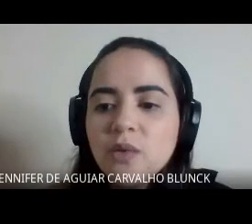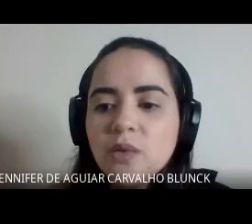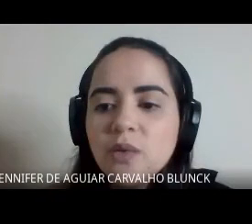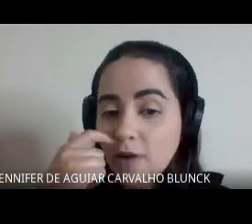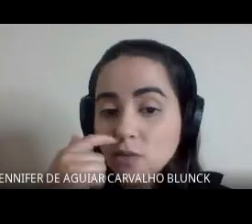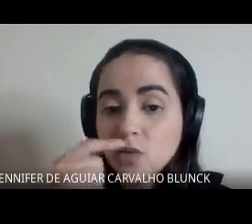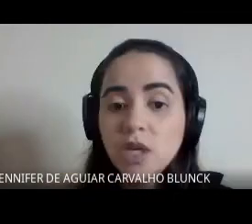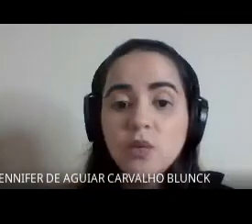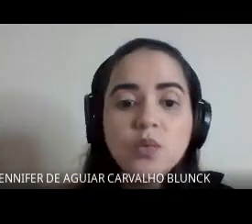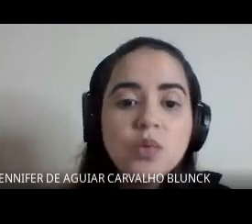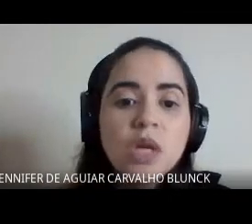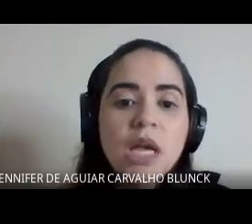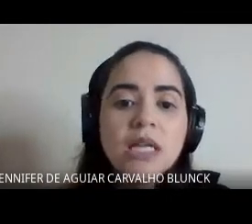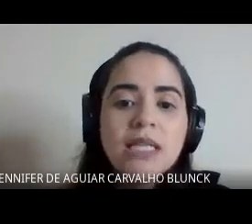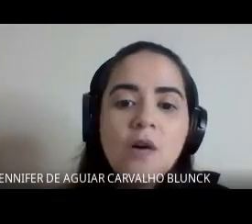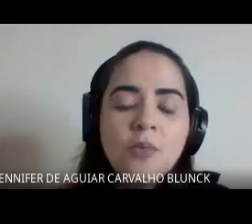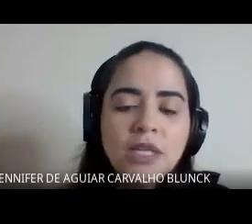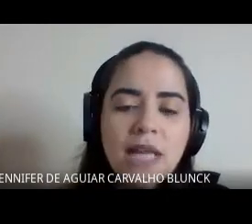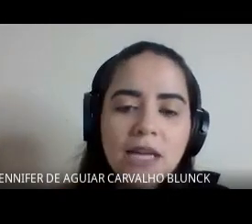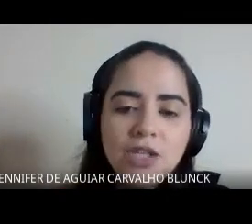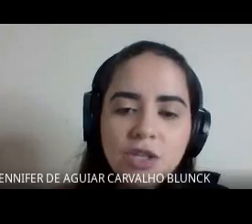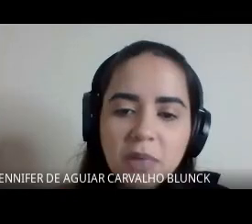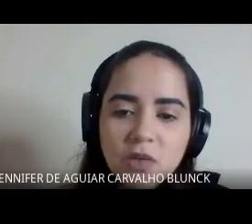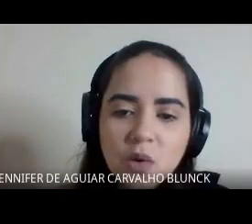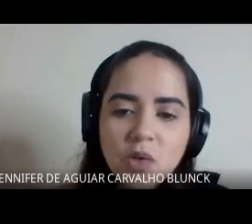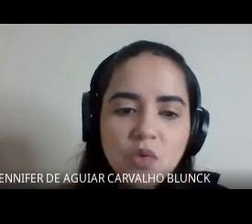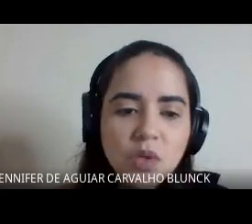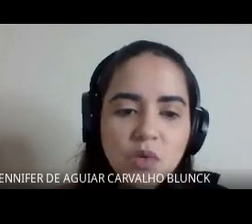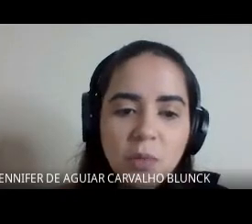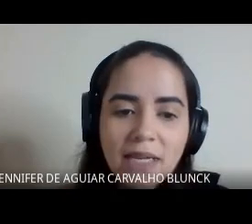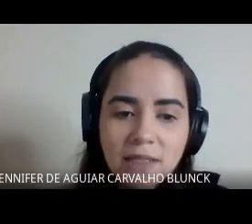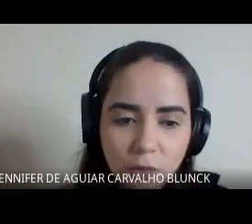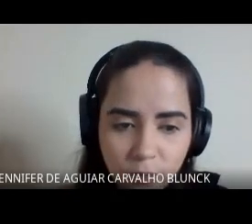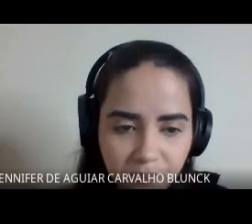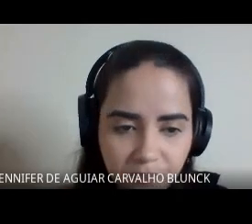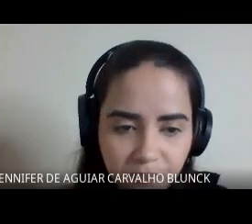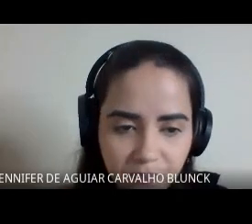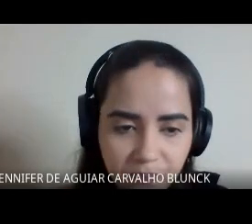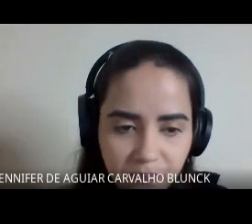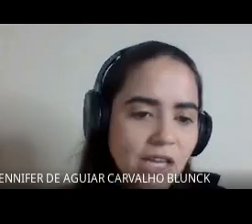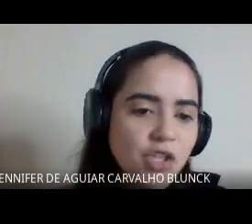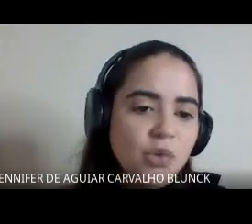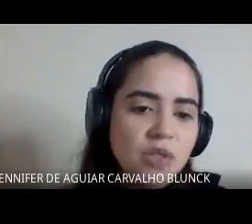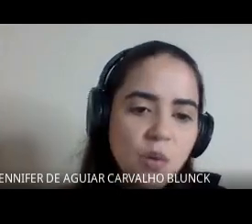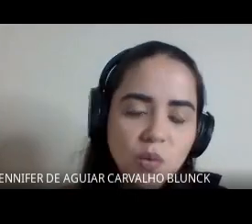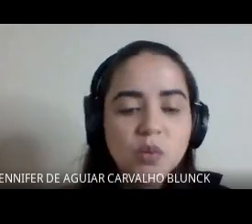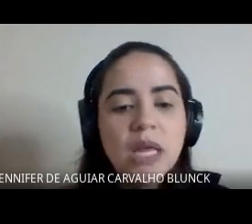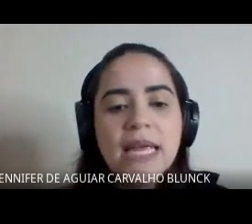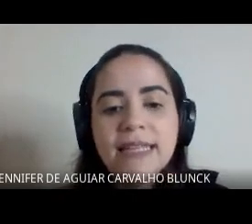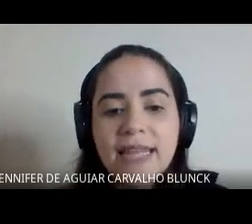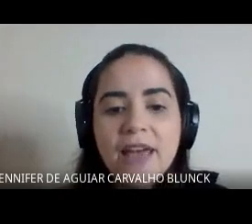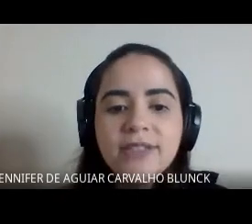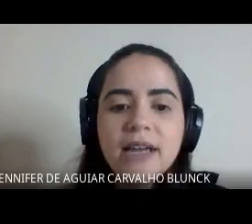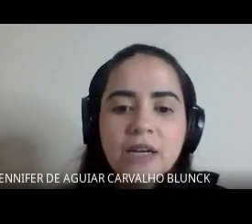de transmissão de ideias e fatos oriundos da comunidade de pessoas surdas do Brasil. Artigo